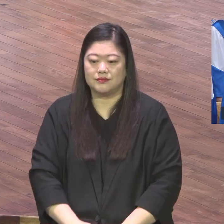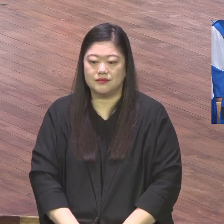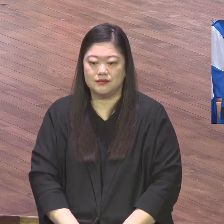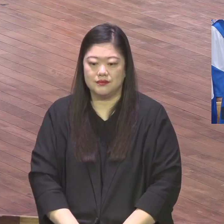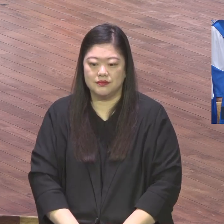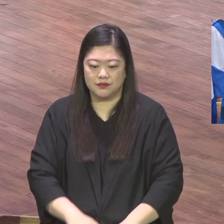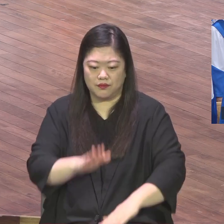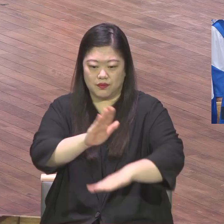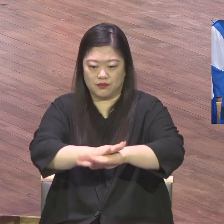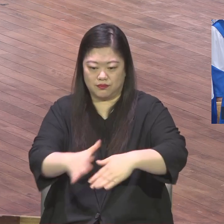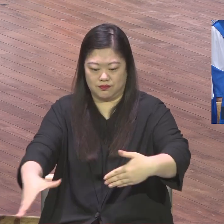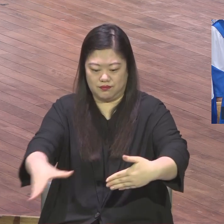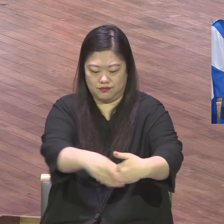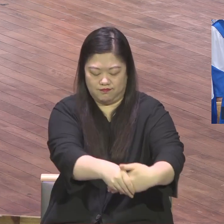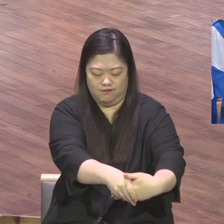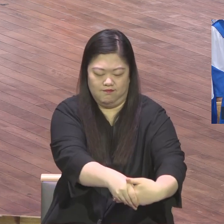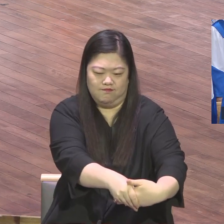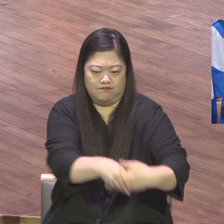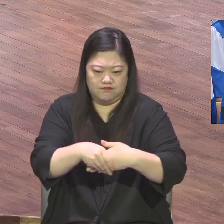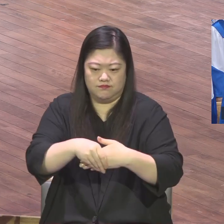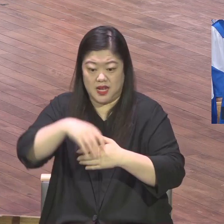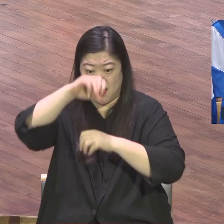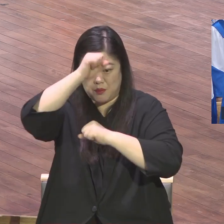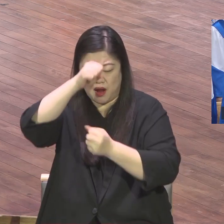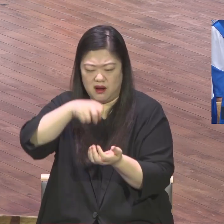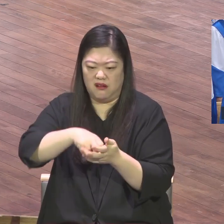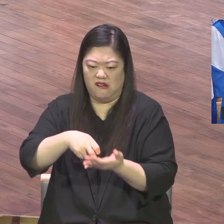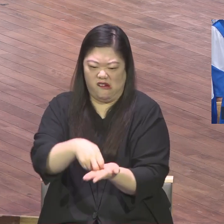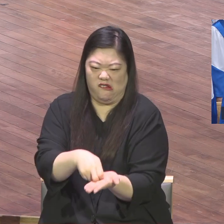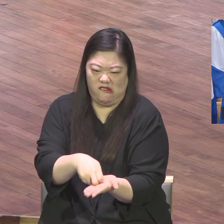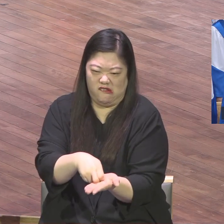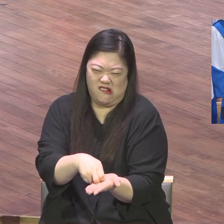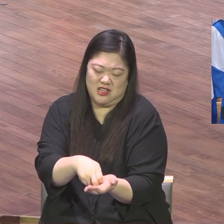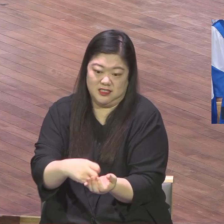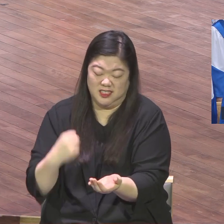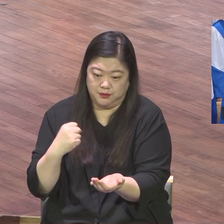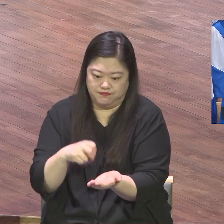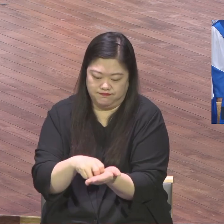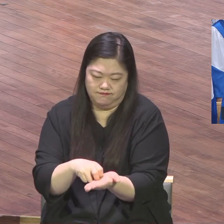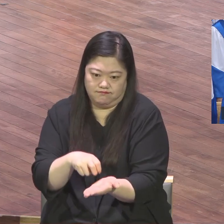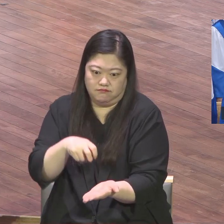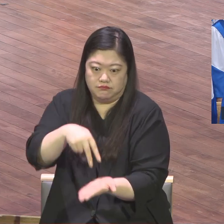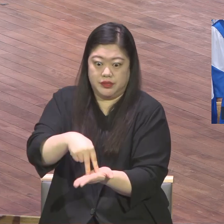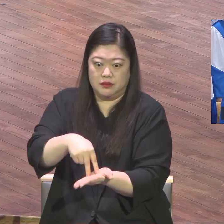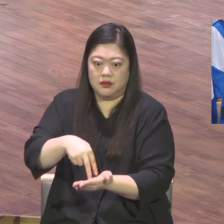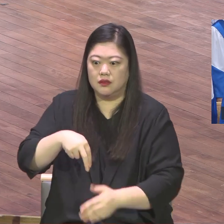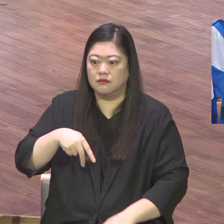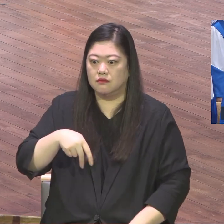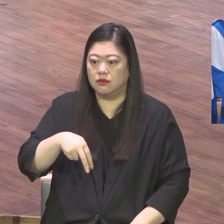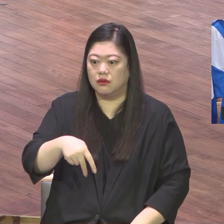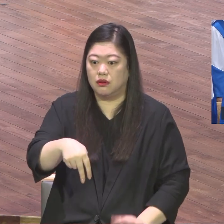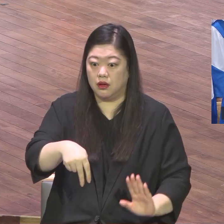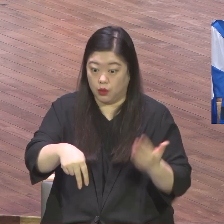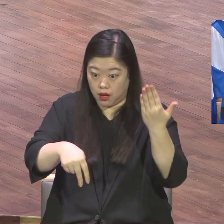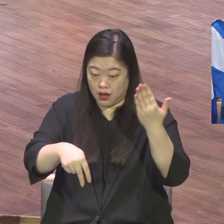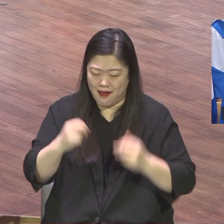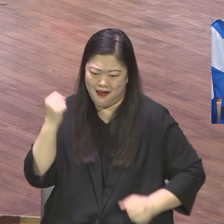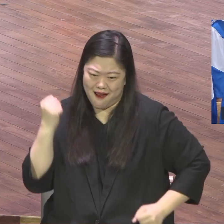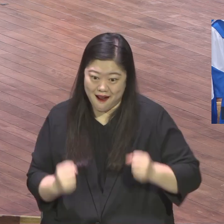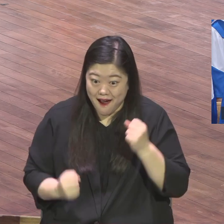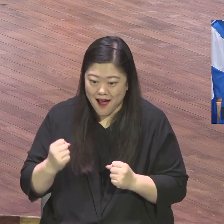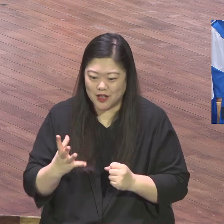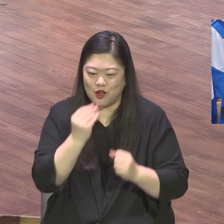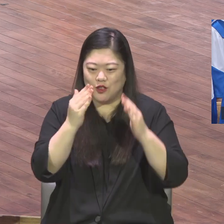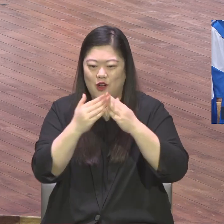오른손을 잡아 일으키니 발과 발목이 곧 힘을 얻고 뛰어서서 걸으며 그들과 함께